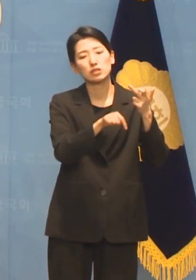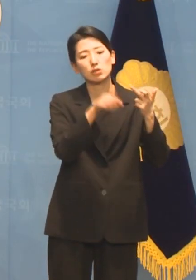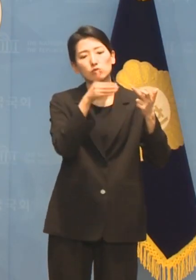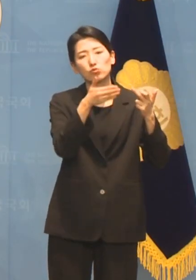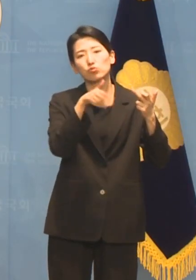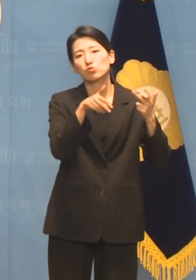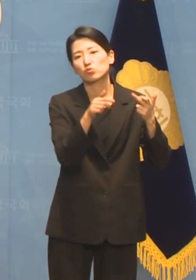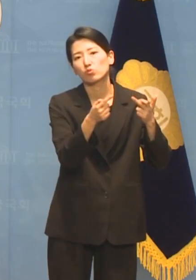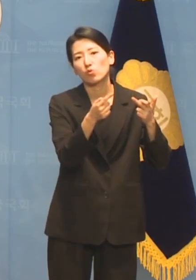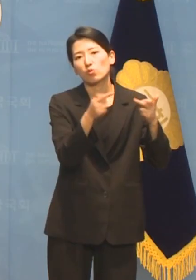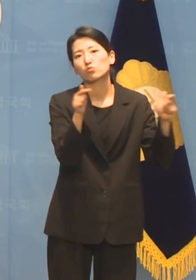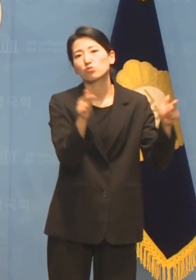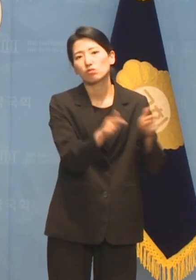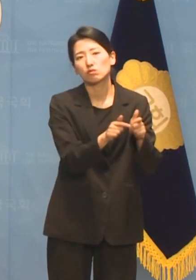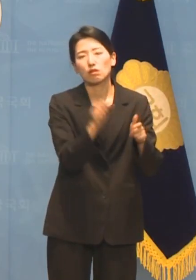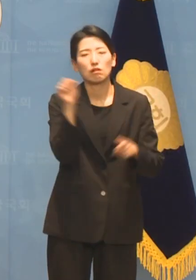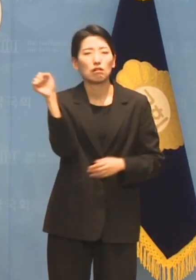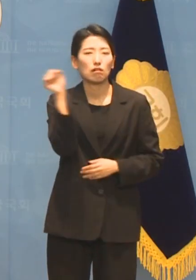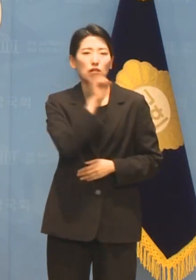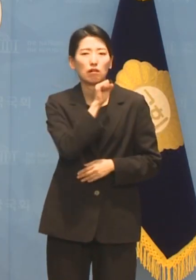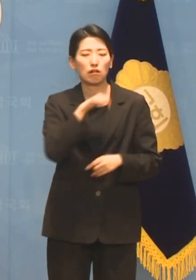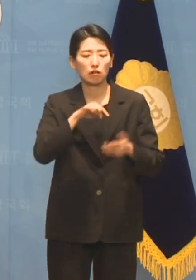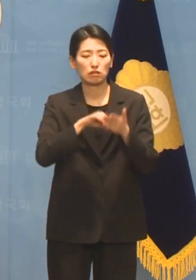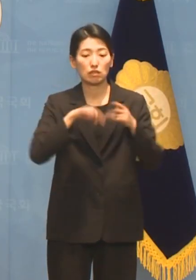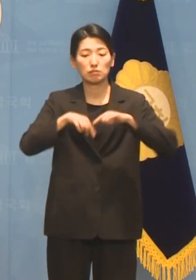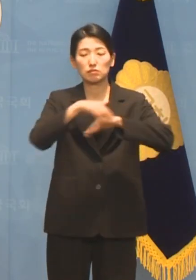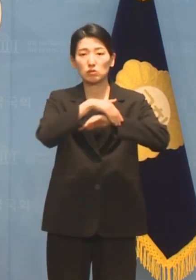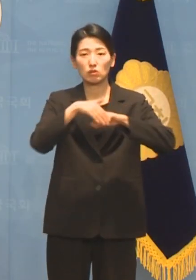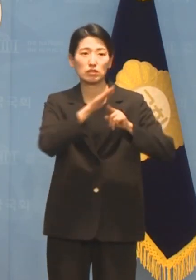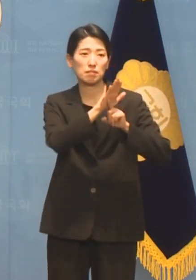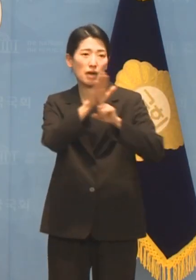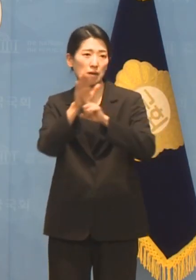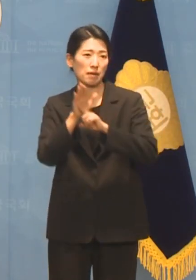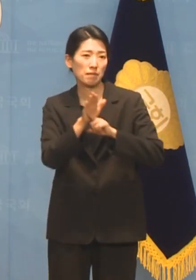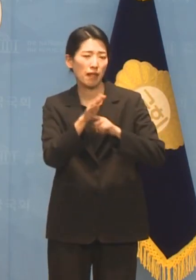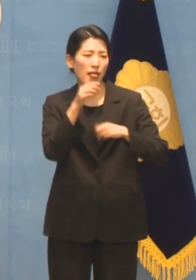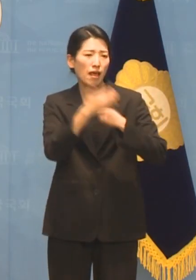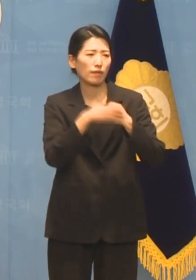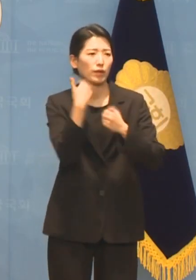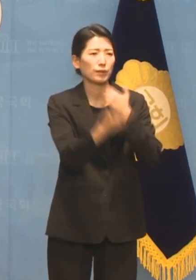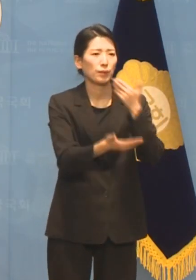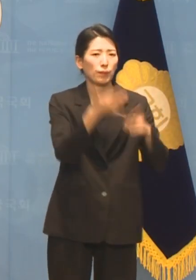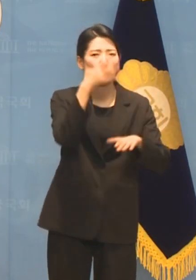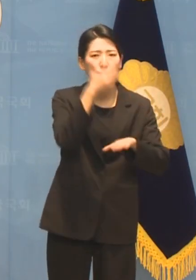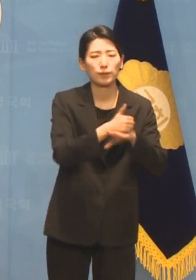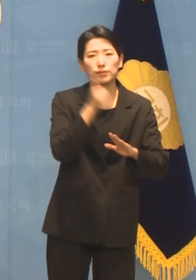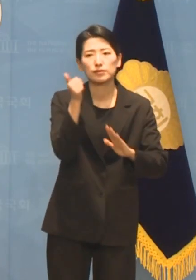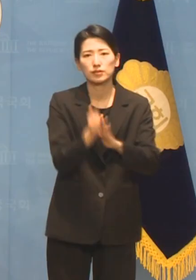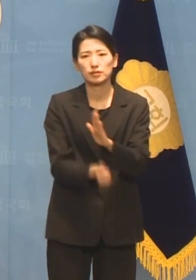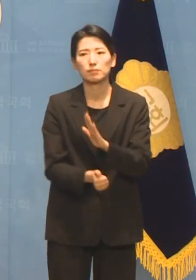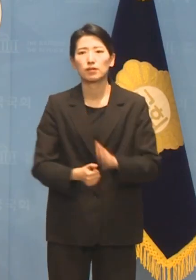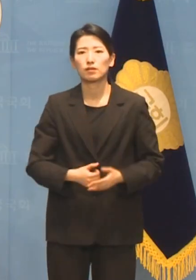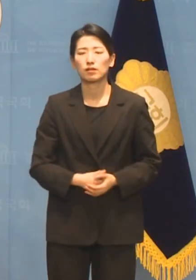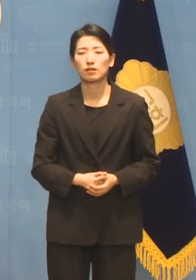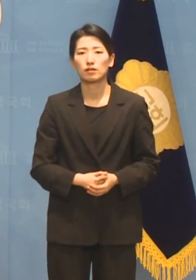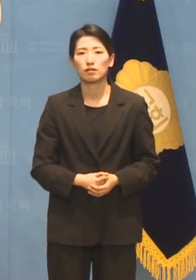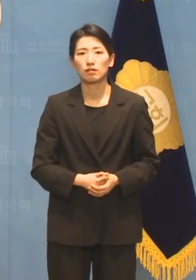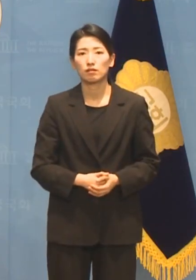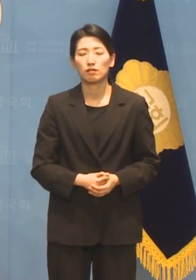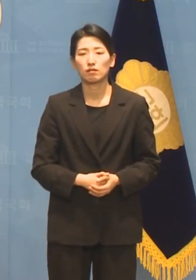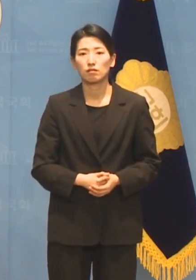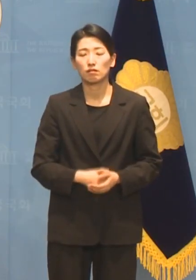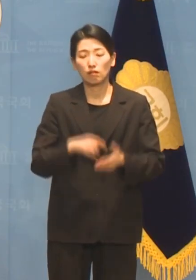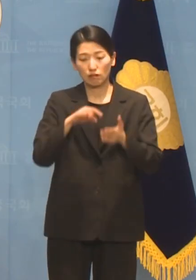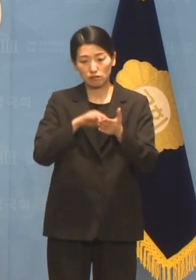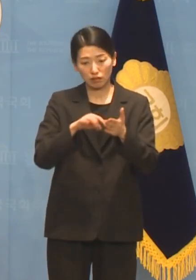고려하면 거듭된 감세 정책에 기반한 세수 전망 실패가 아닐 수 없습니다. 심지어 이러한 세수